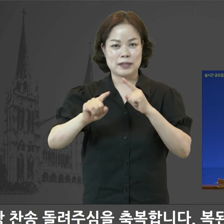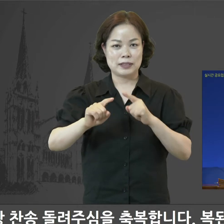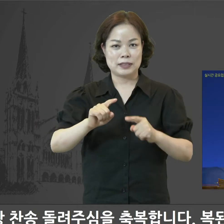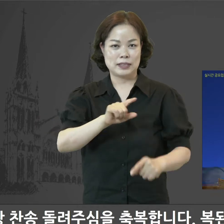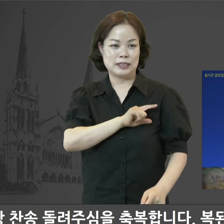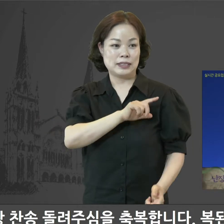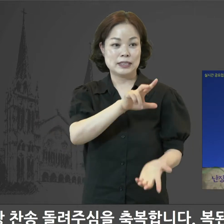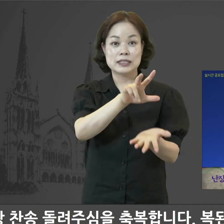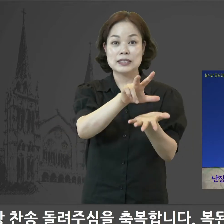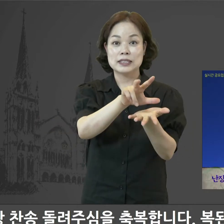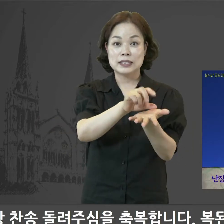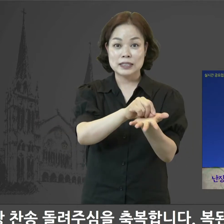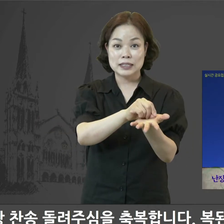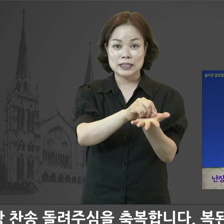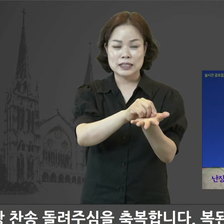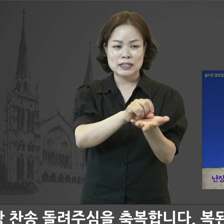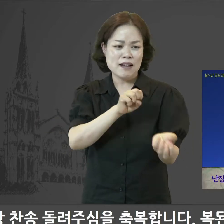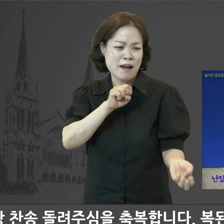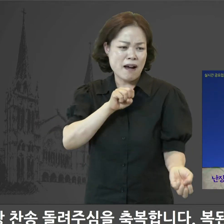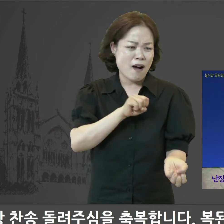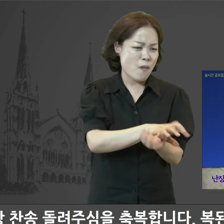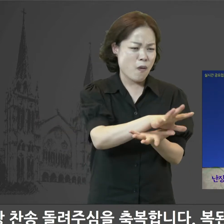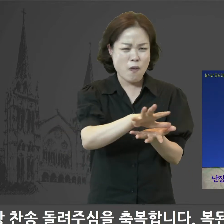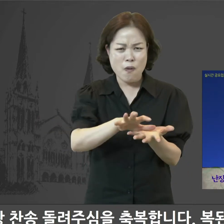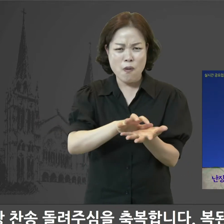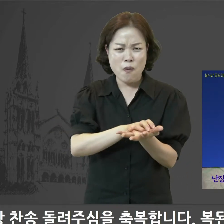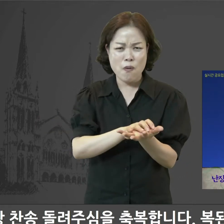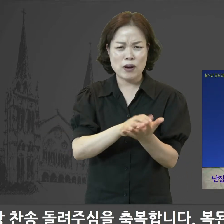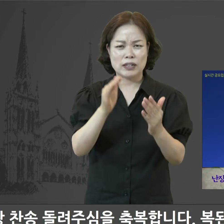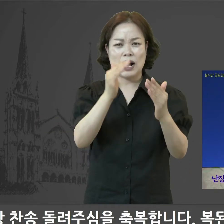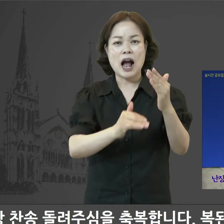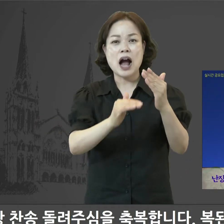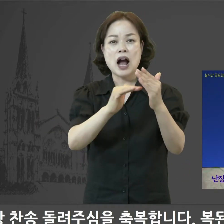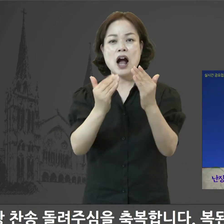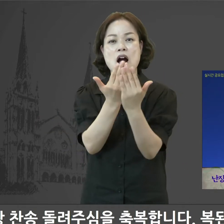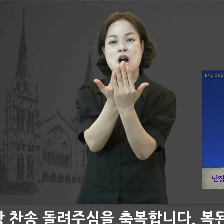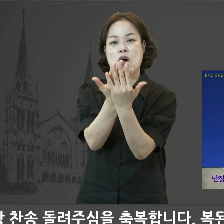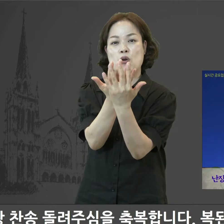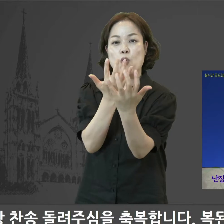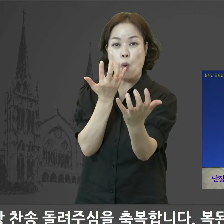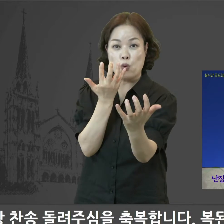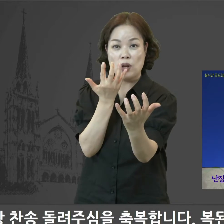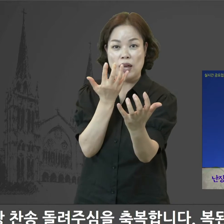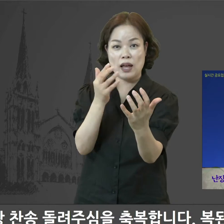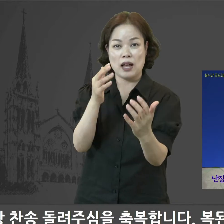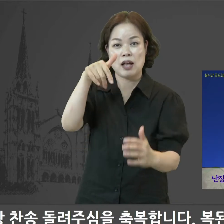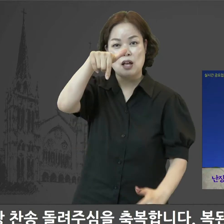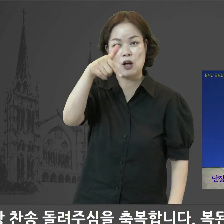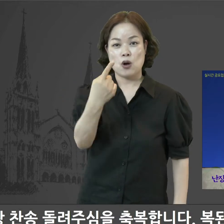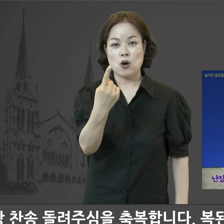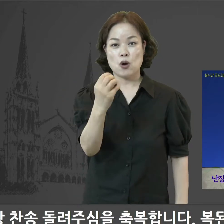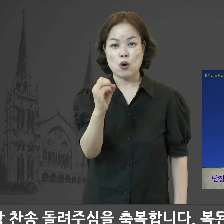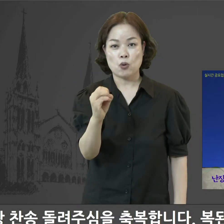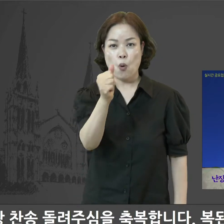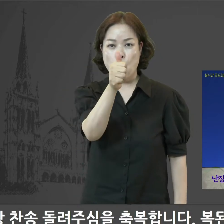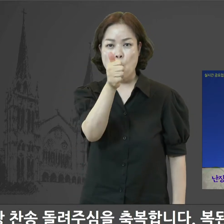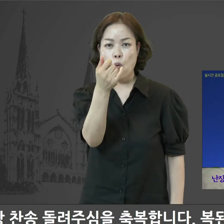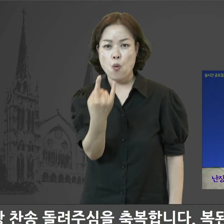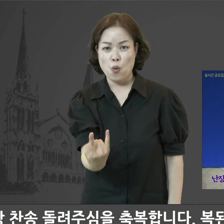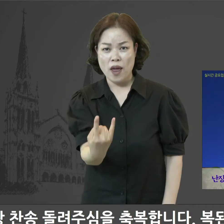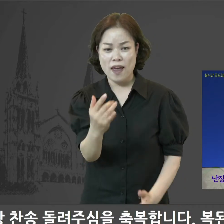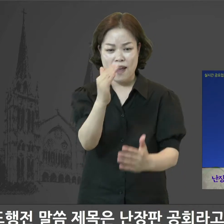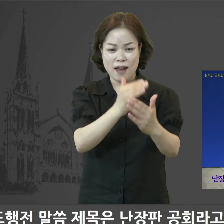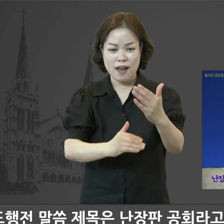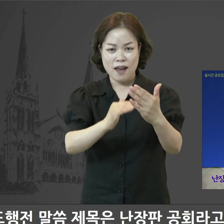제목은 난장판 공회 이렇게 붙여봤습니다. 공회가 난장판이